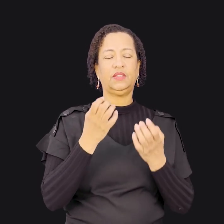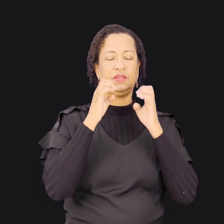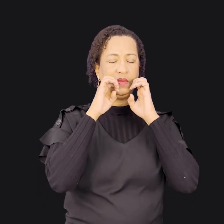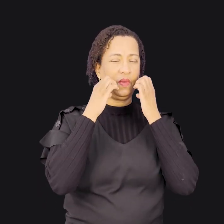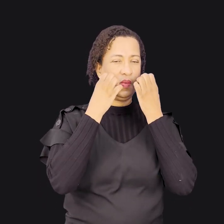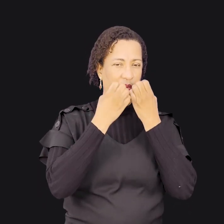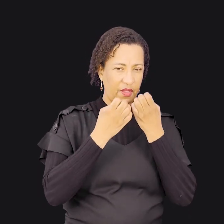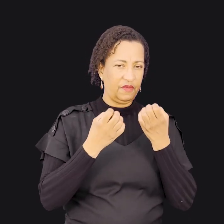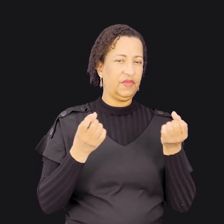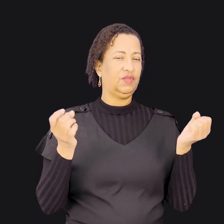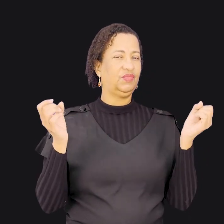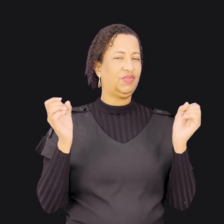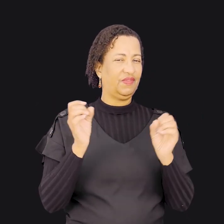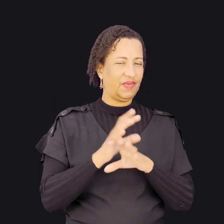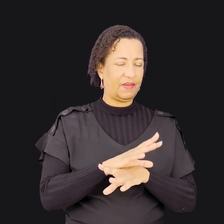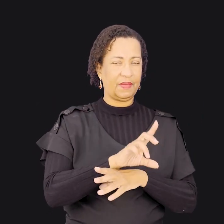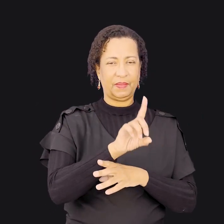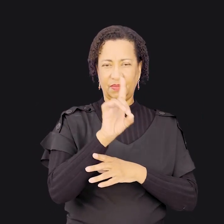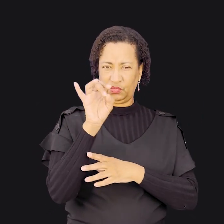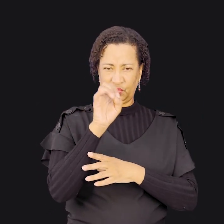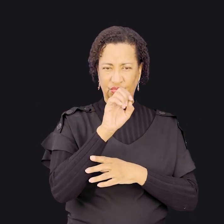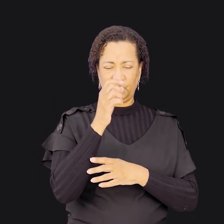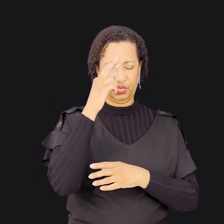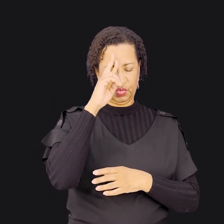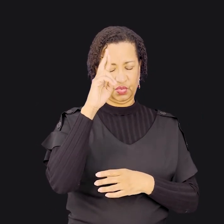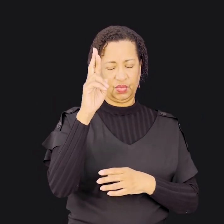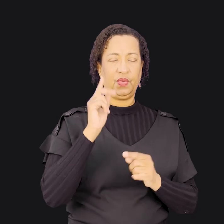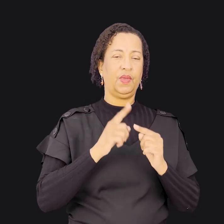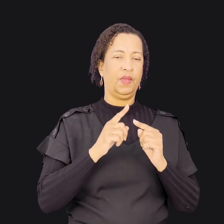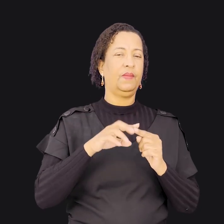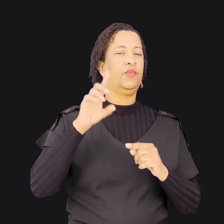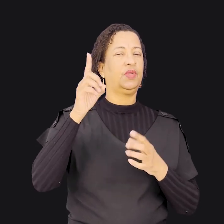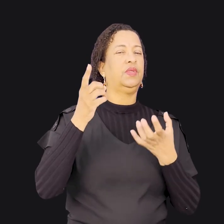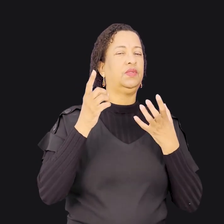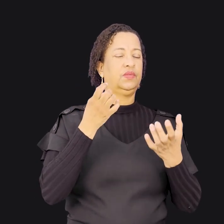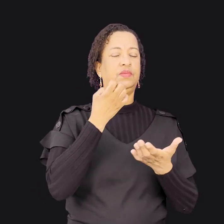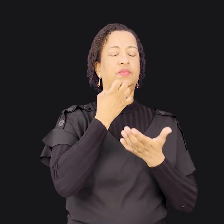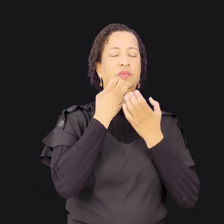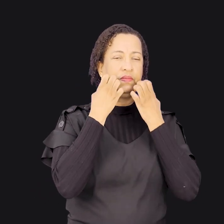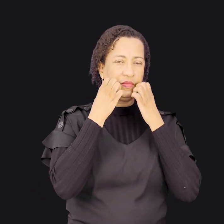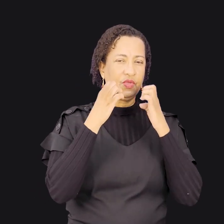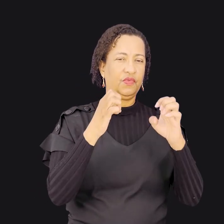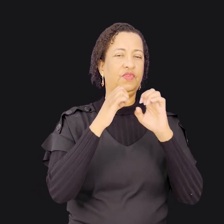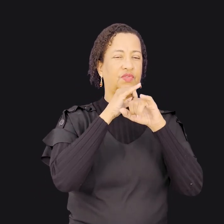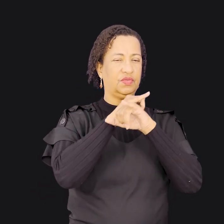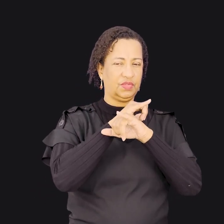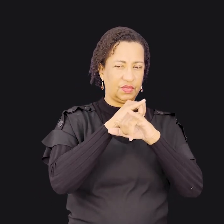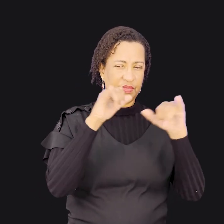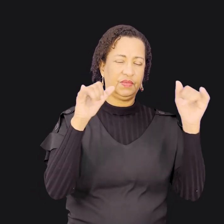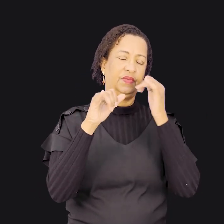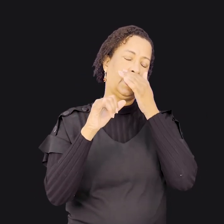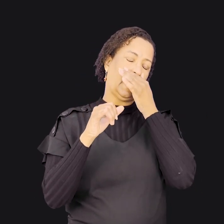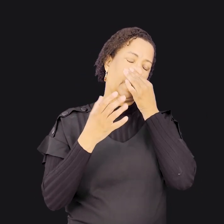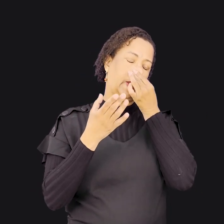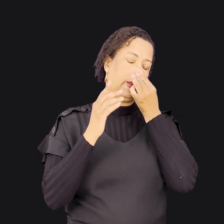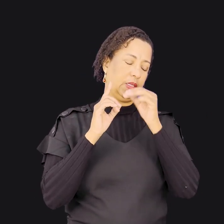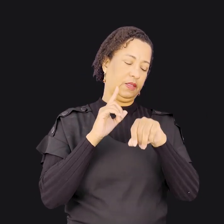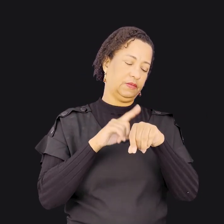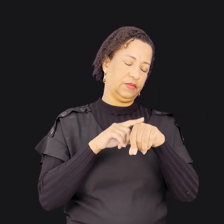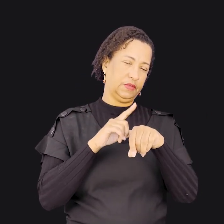de eventos que culminará com o dia do Senhor é porque Deus quer que o Evangelho seja anunciado. Ele quer dar